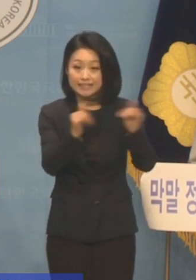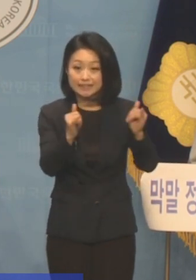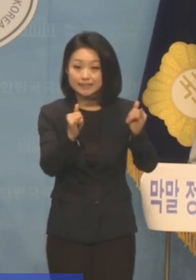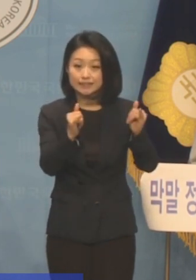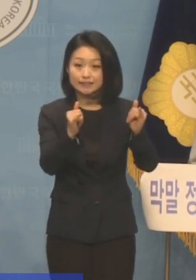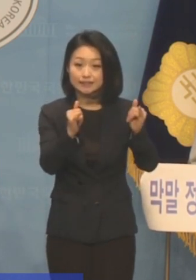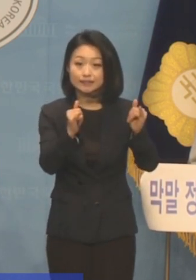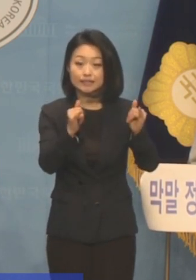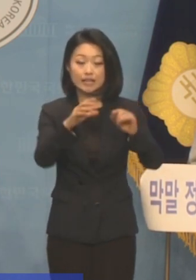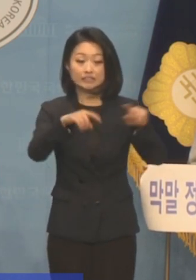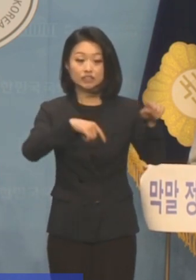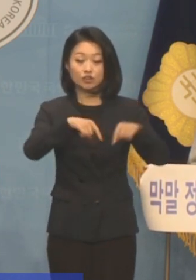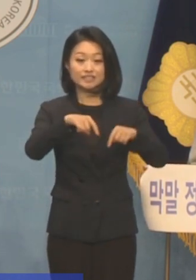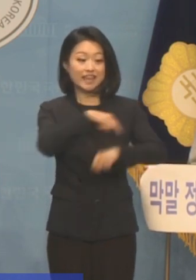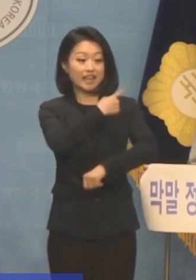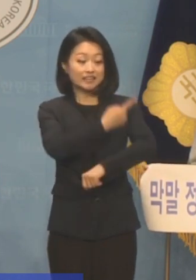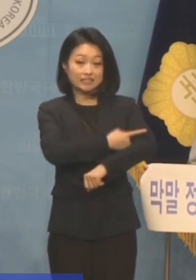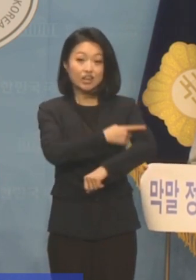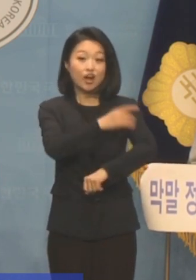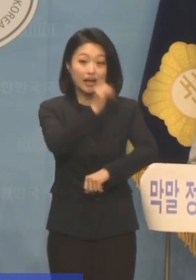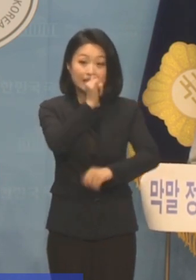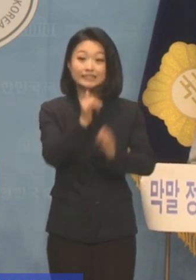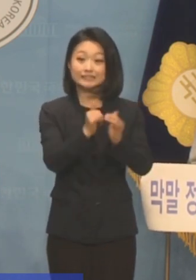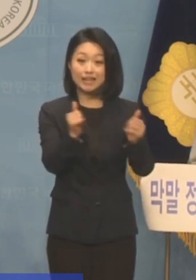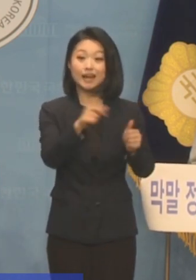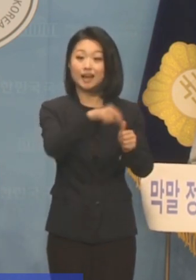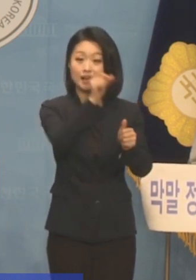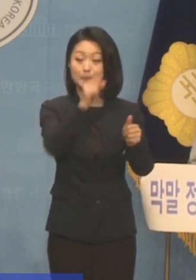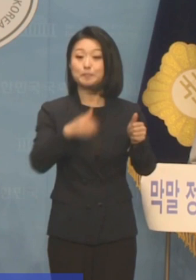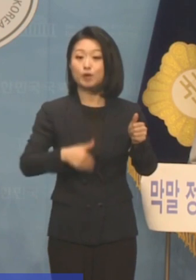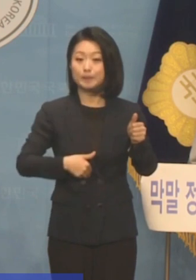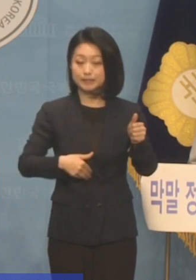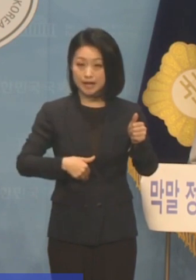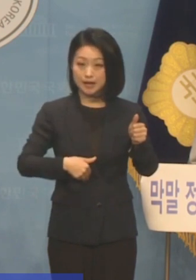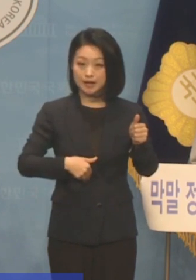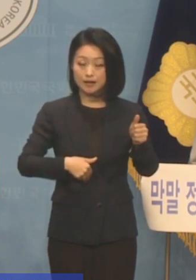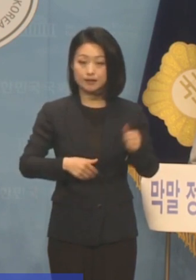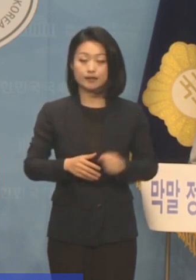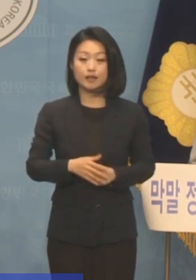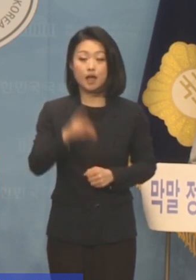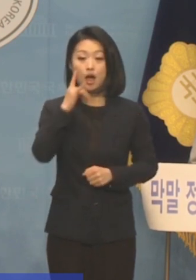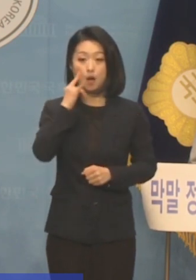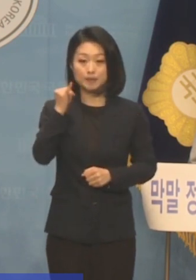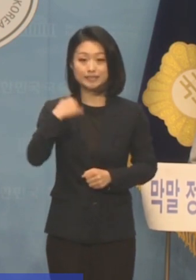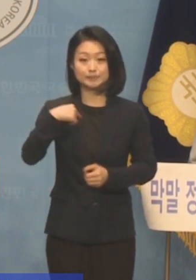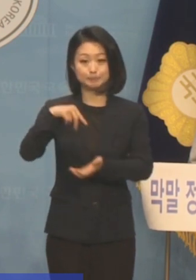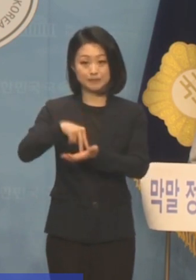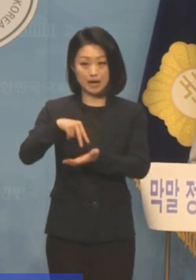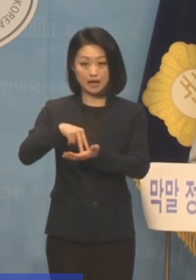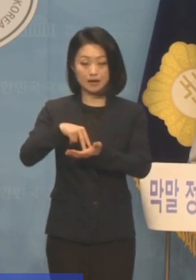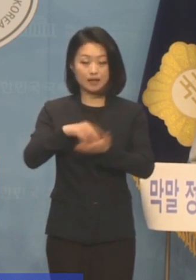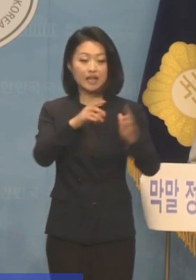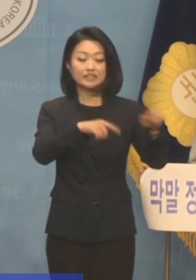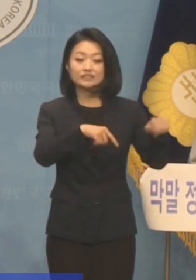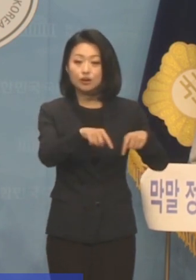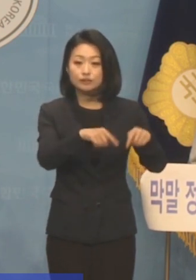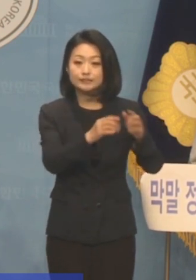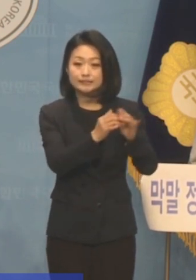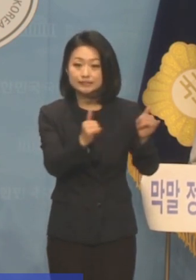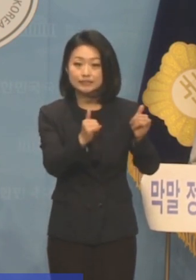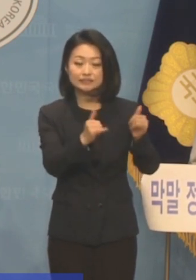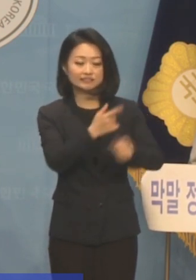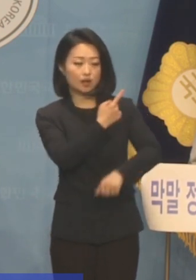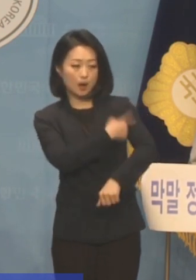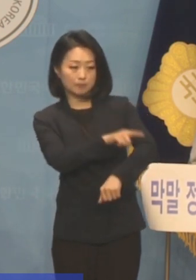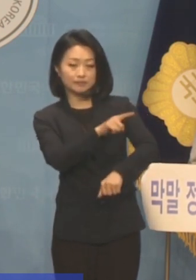하면 정치적 자질 있는 분이 세워져야 하기 때문입니다 우리 어머니들은 정치인 자질 문제에 대한